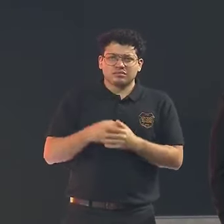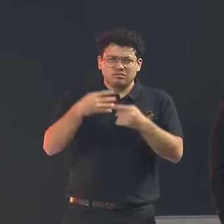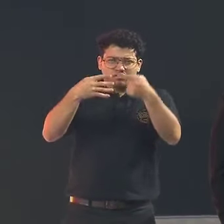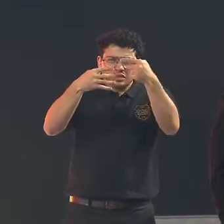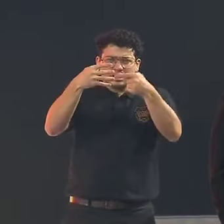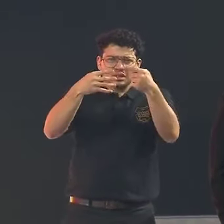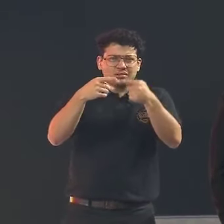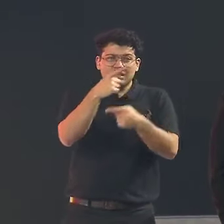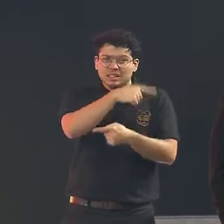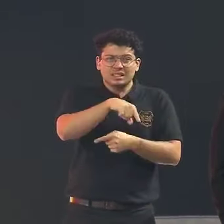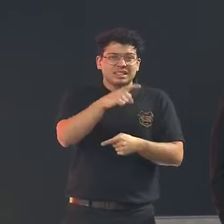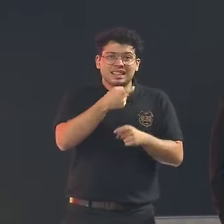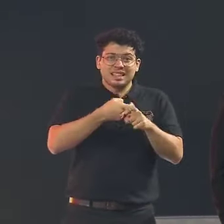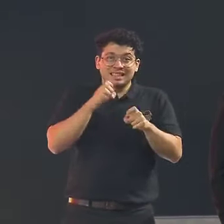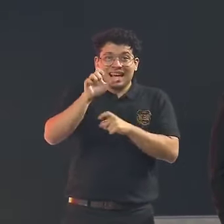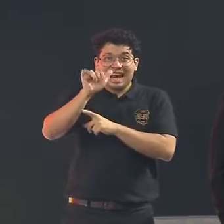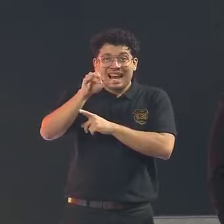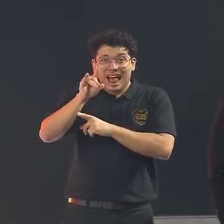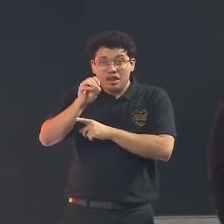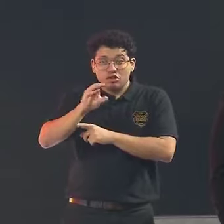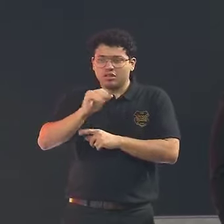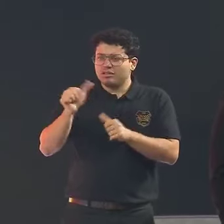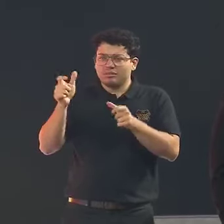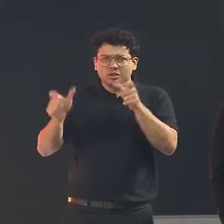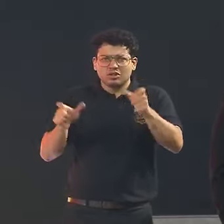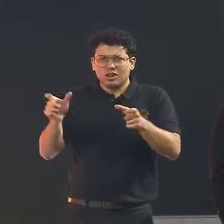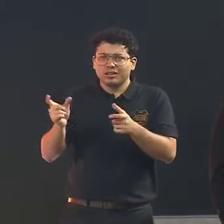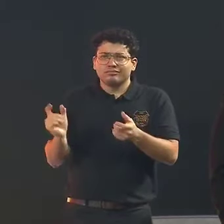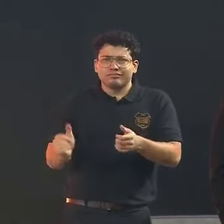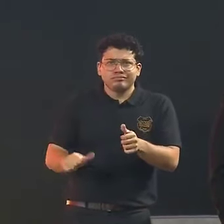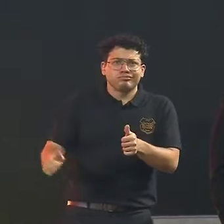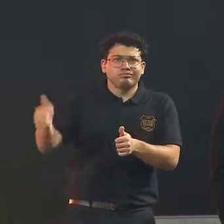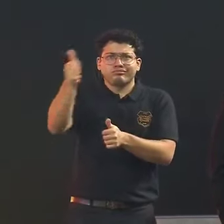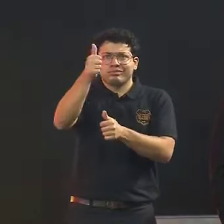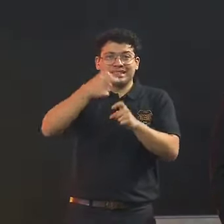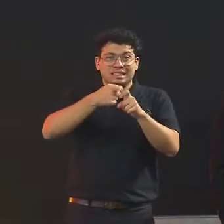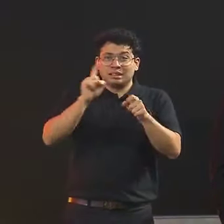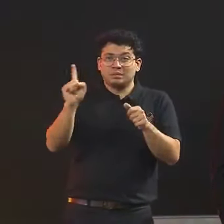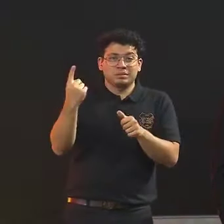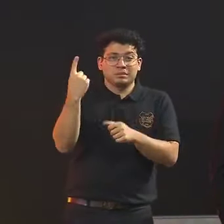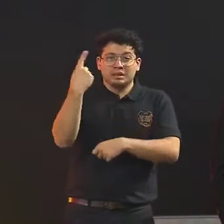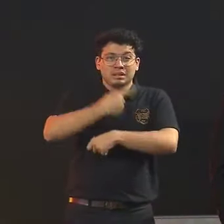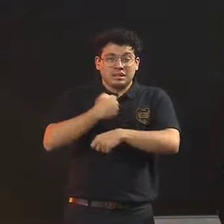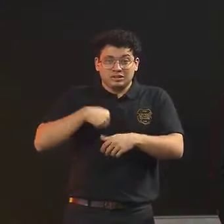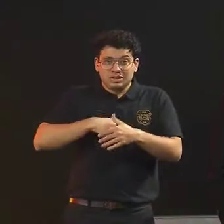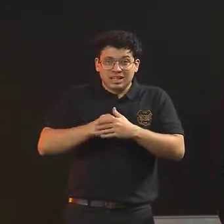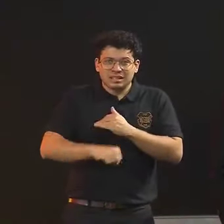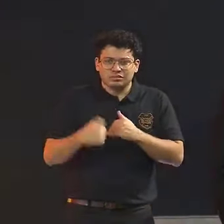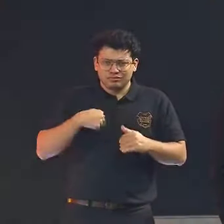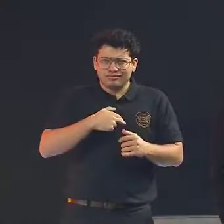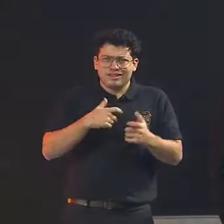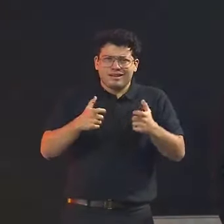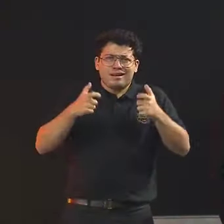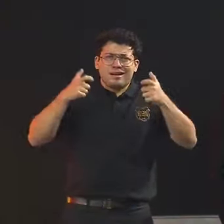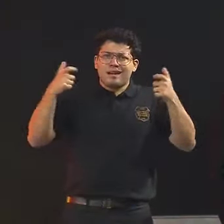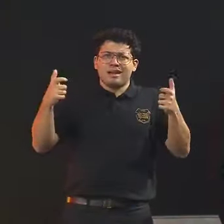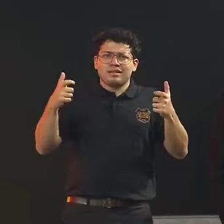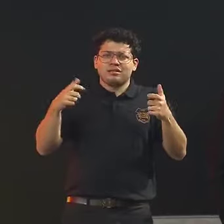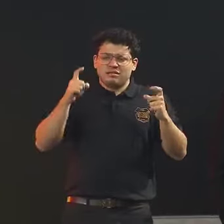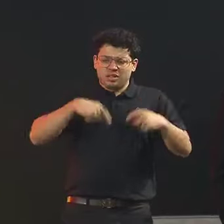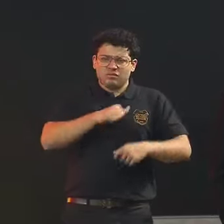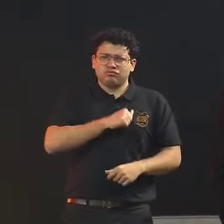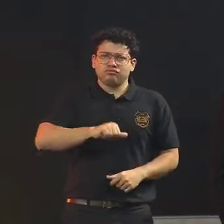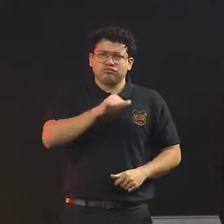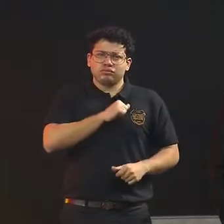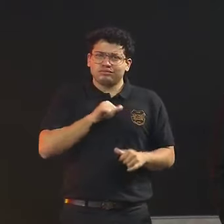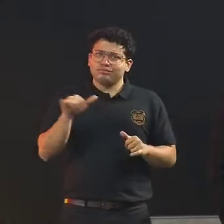compañía nos colocaron desde el mismo día que nacimos. Somos grandes y teníamos que comportarnos como tales. Han pasado alrededor de